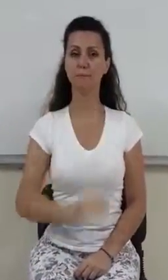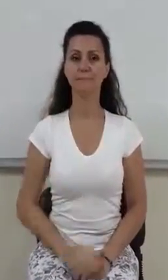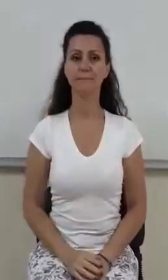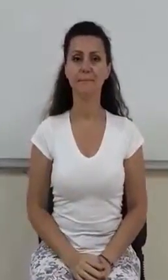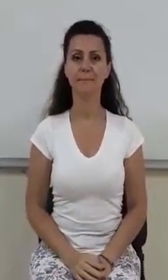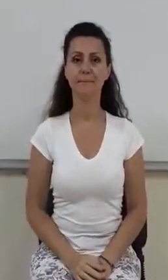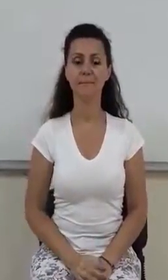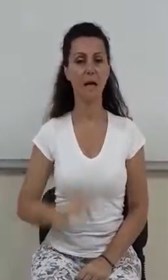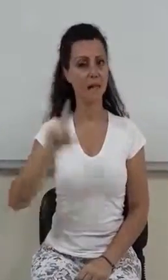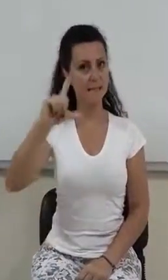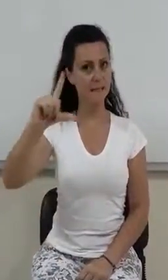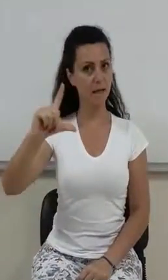Lise.